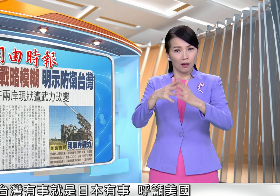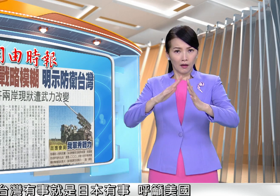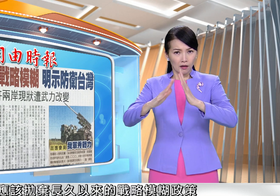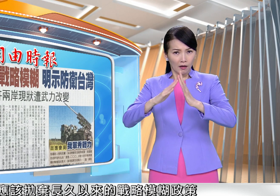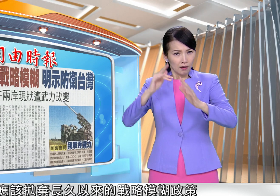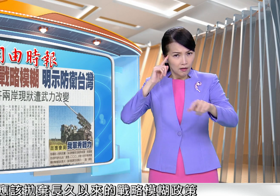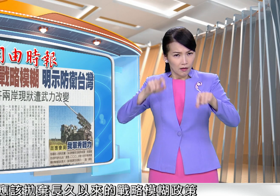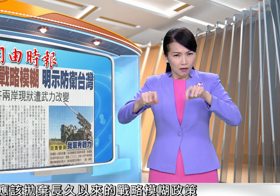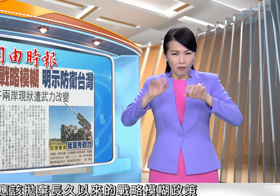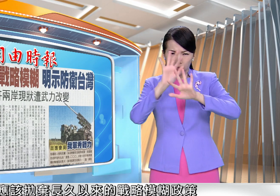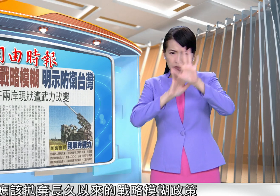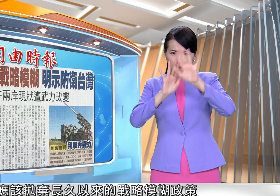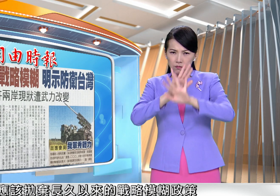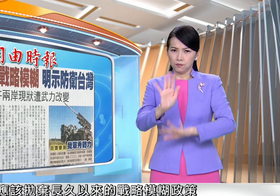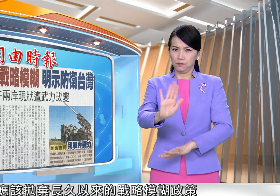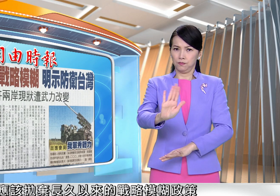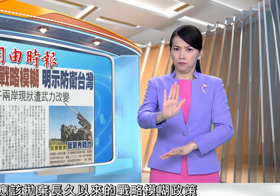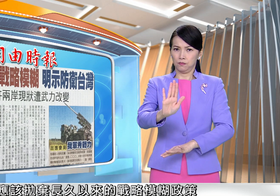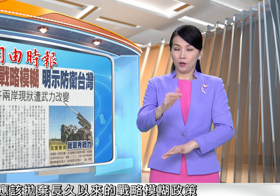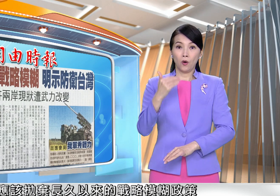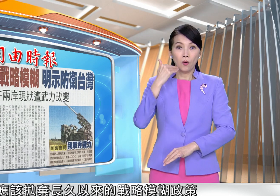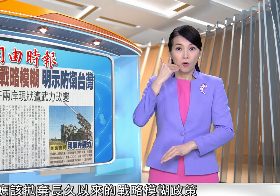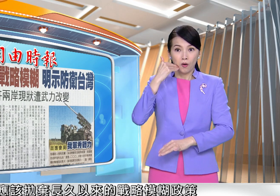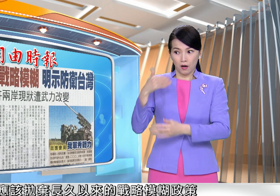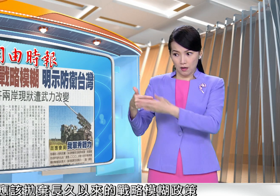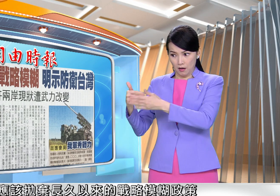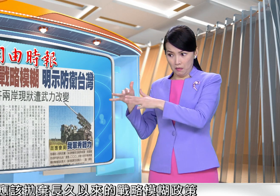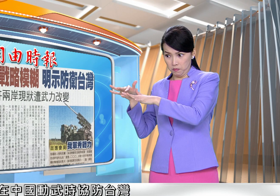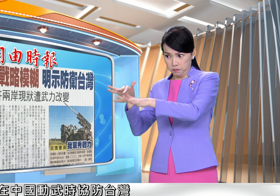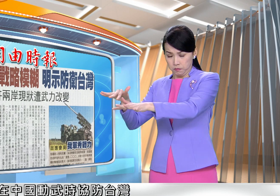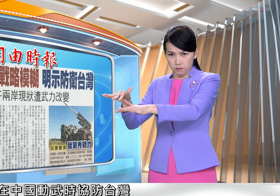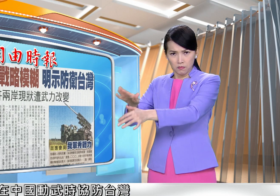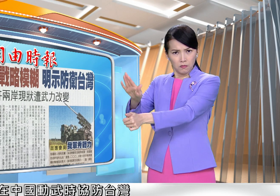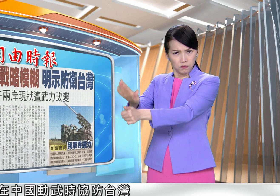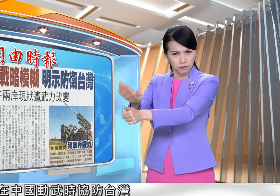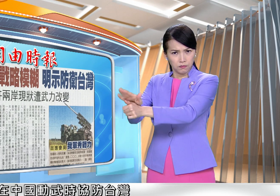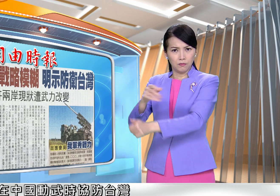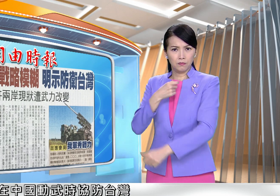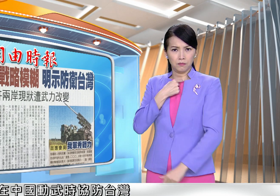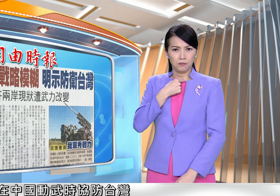抛弃长久以来的战略模糊政策，在中国动武时协防台湾。